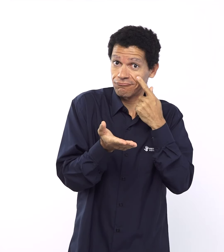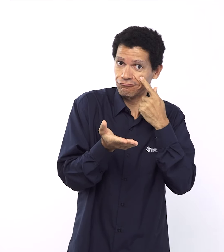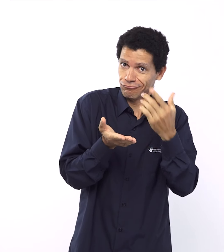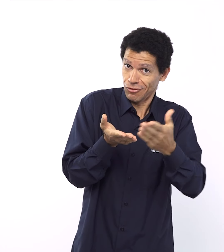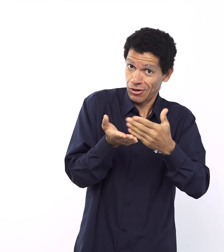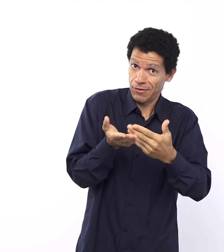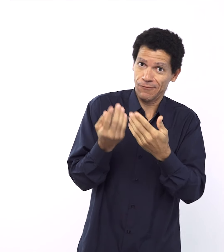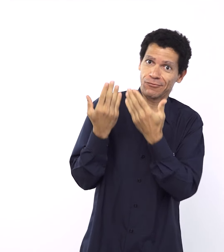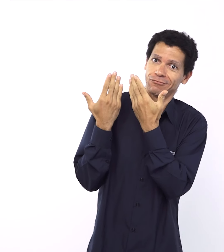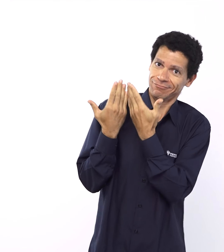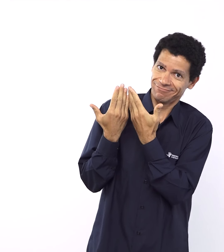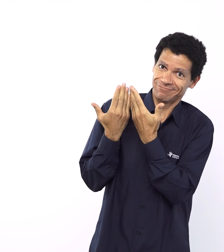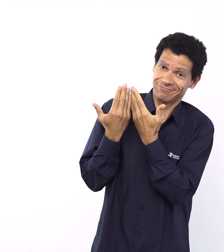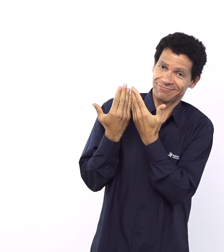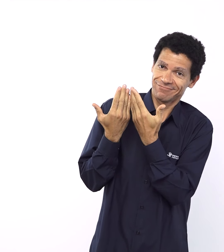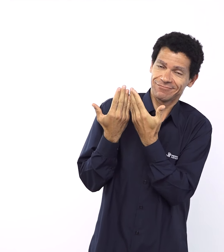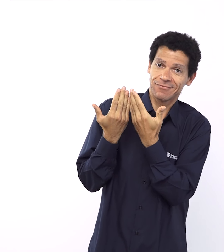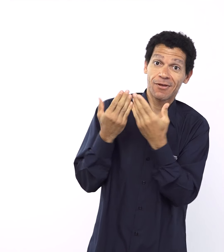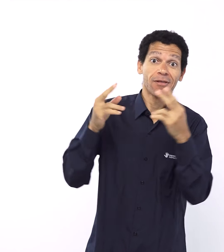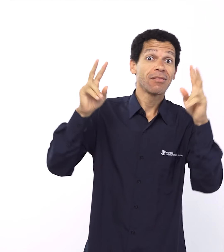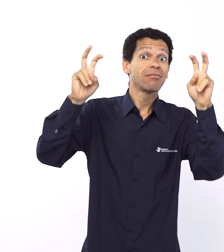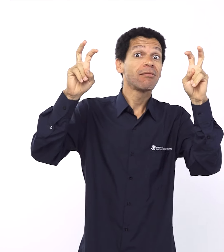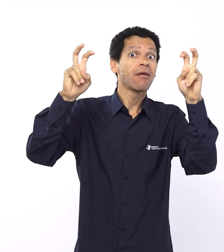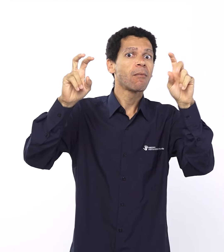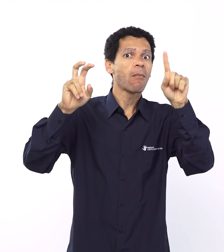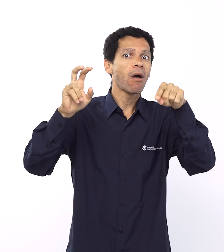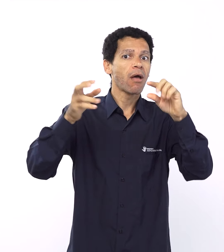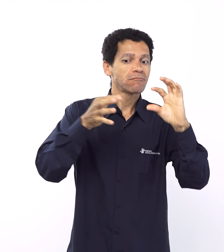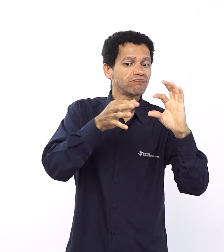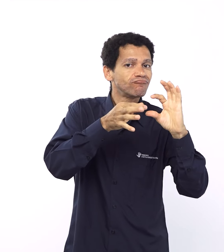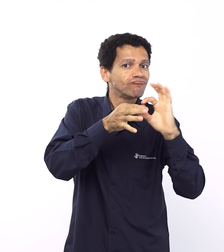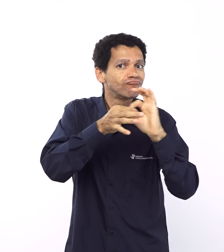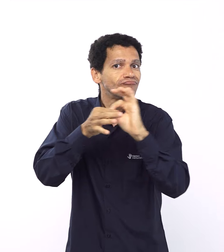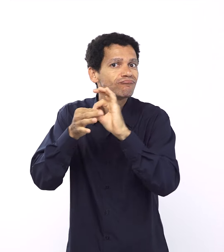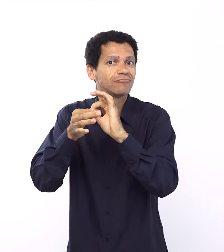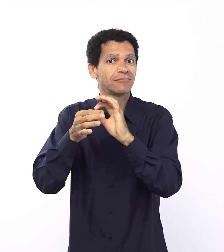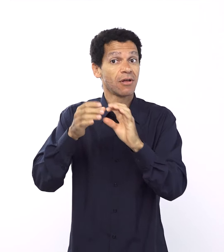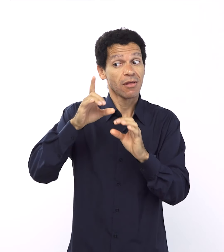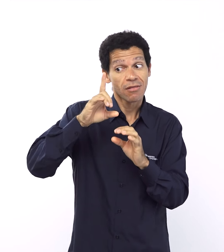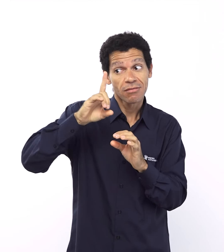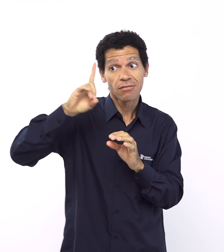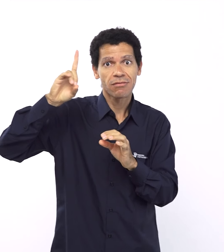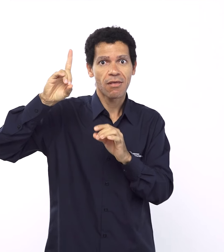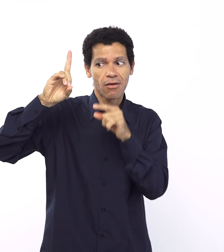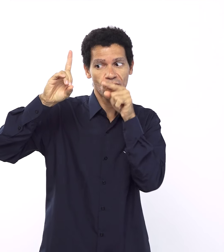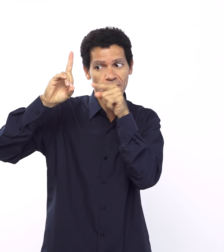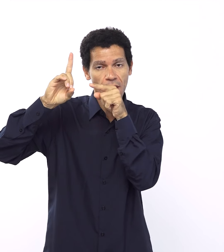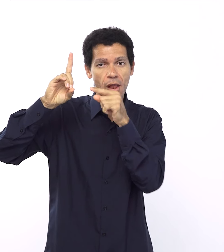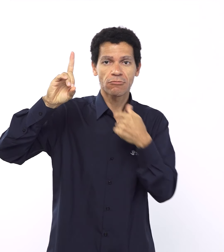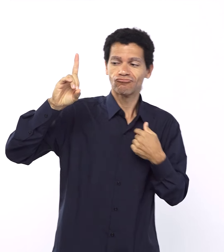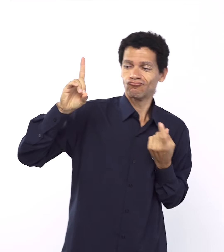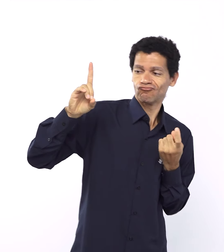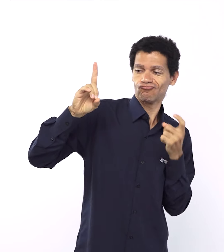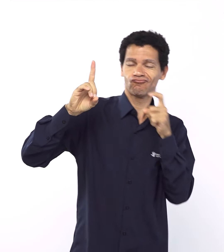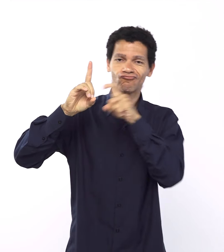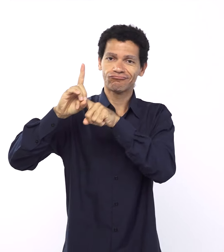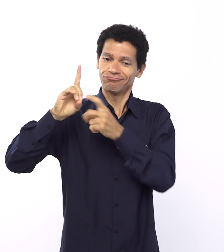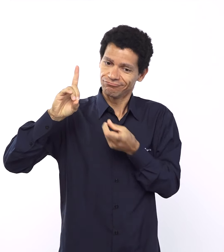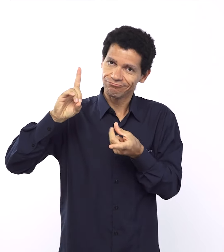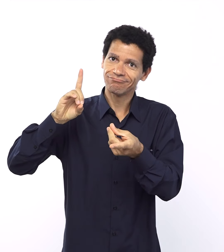Estamos falando sobre a promessa, a aliança eterna de Deus. À medida que você vai estudando a lição da Escola Sabatina, você vai conhecendo mais a